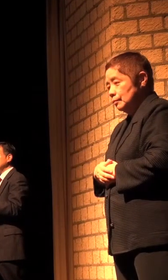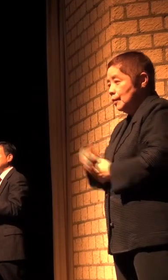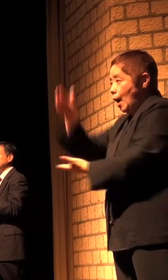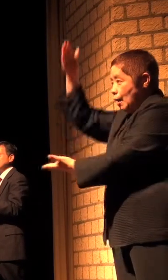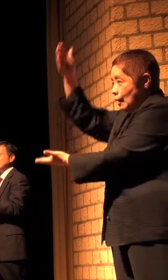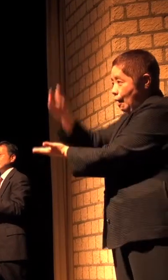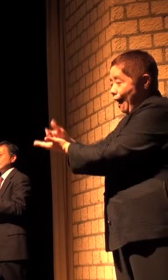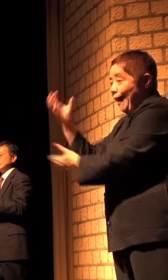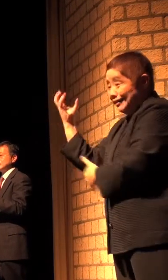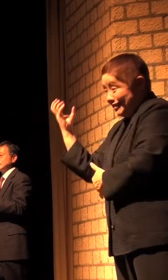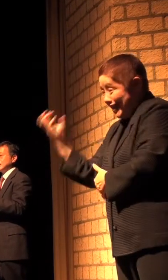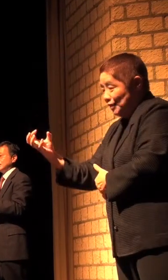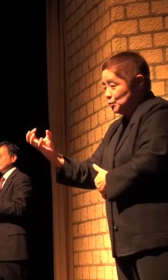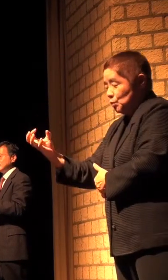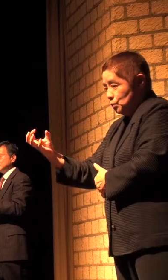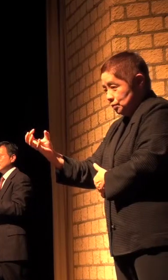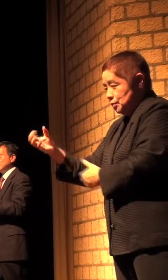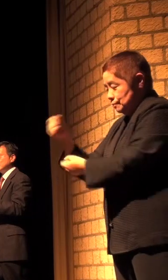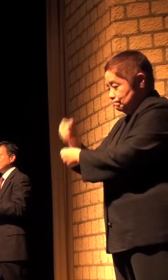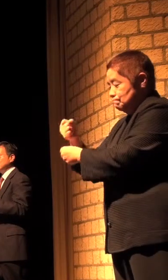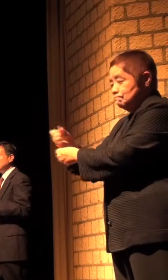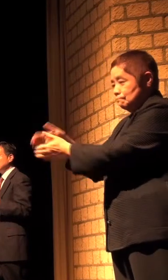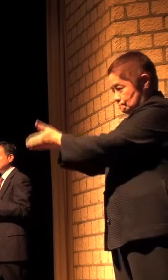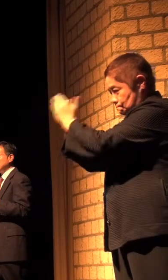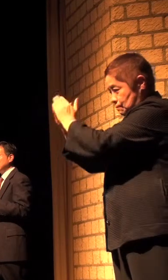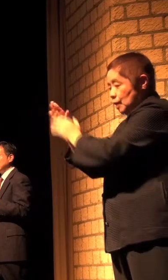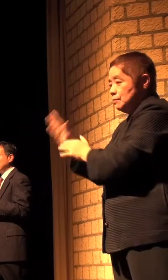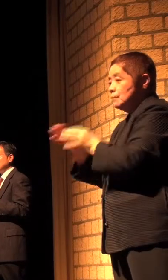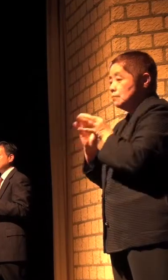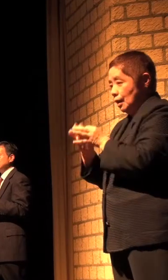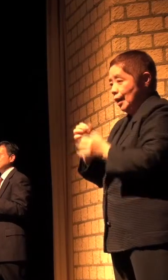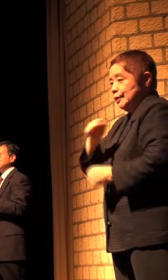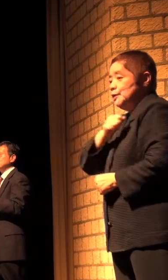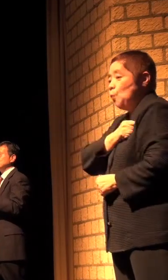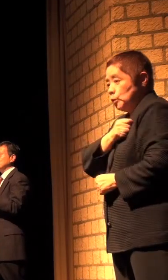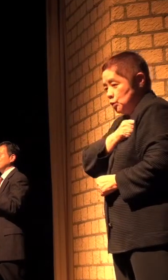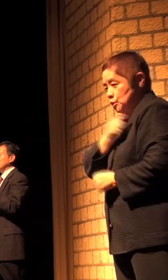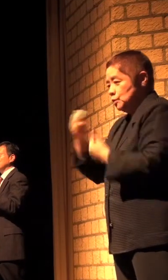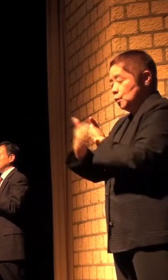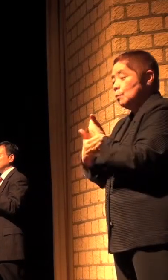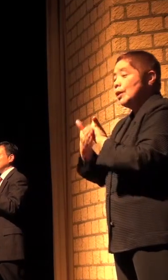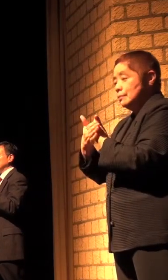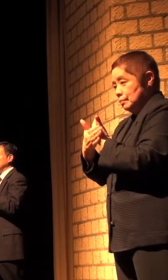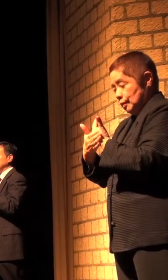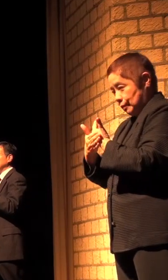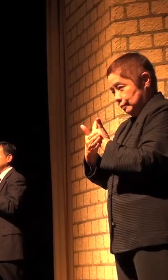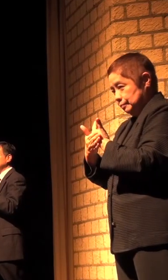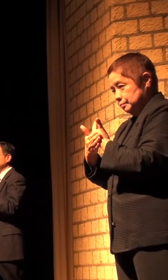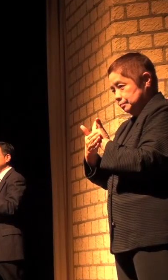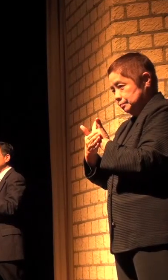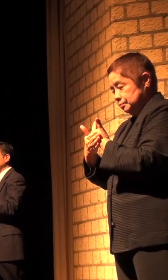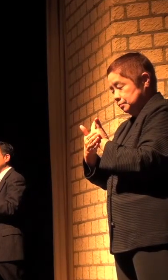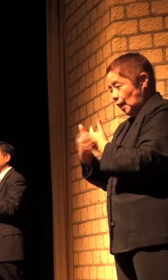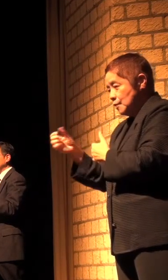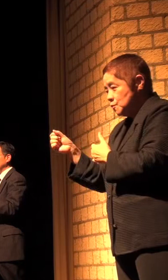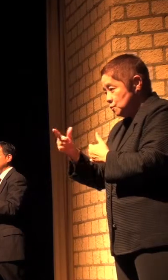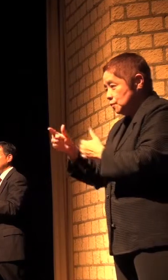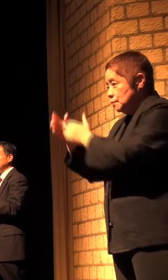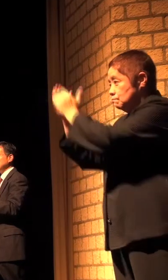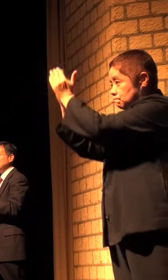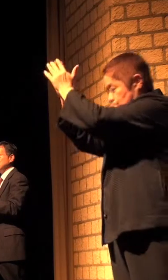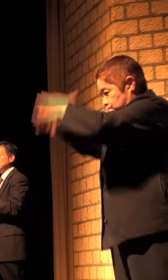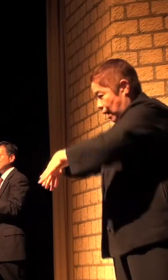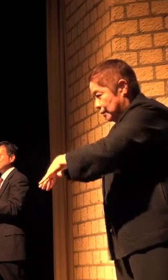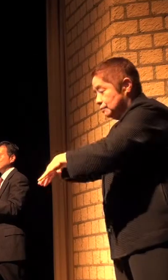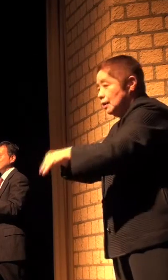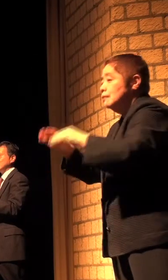頑丈にできてますから、安全という面では、命という面ではまずそのすぐ建物が壊れた